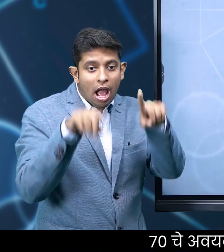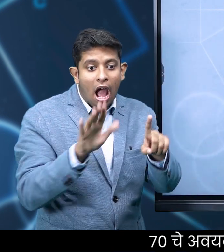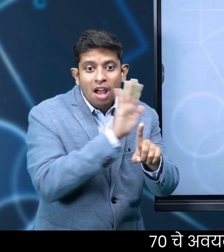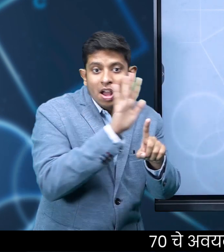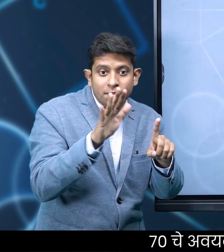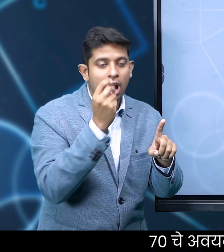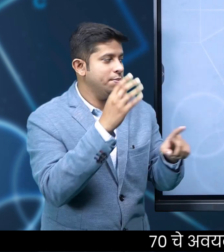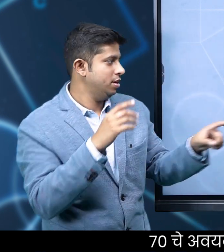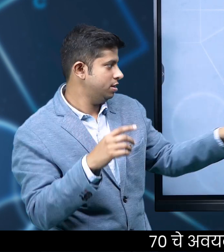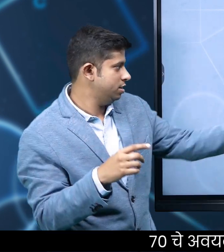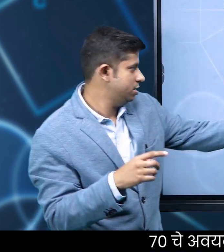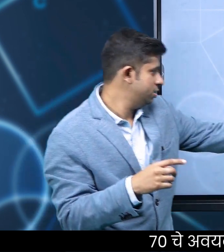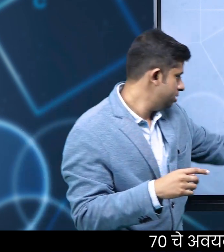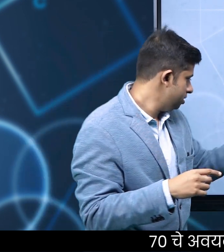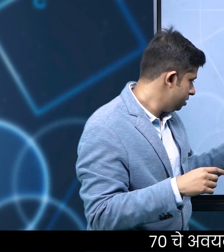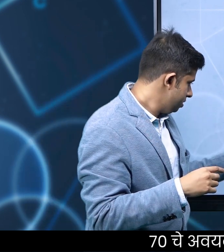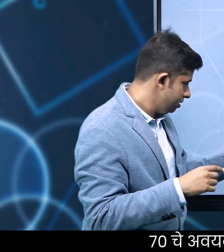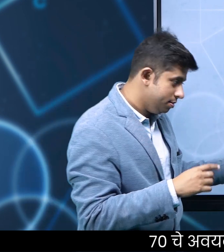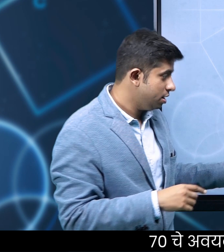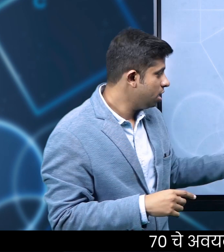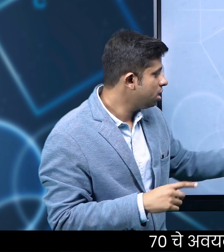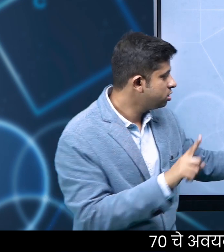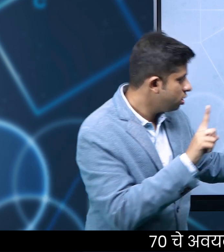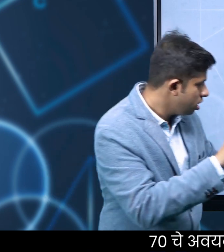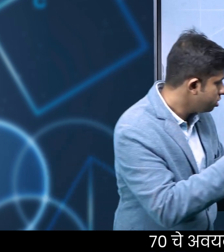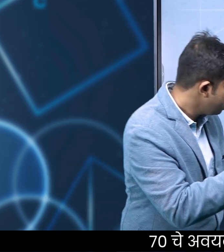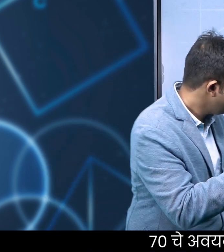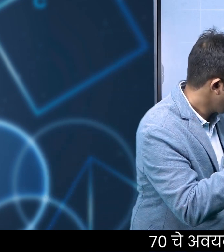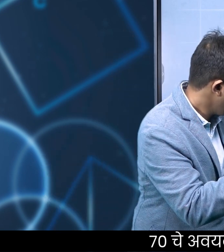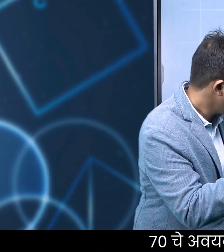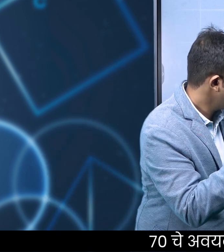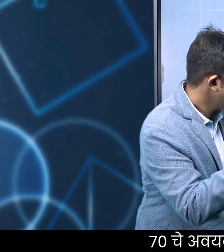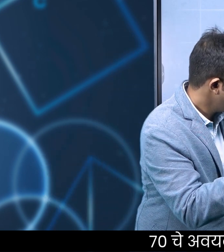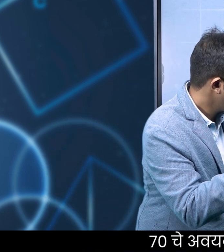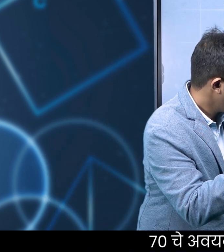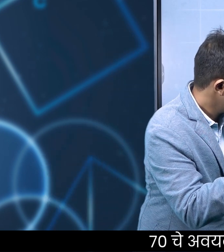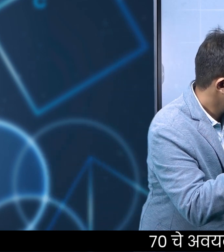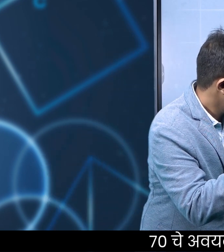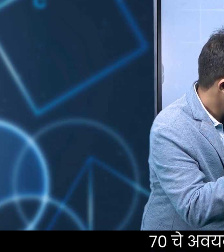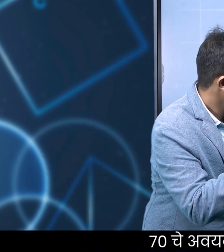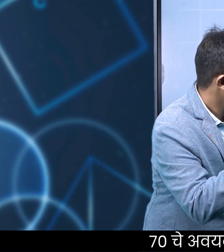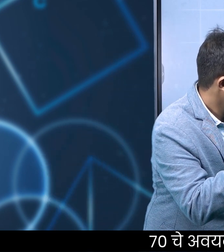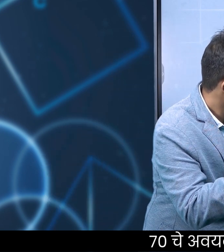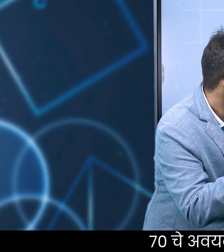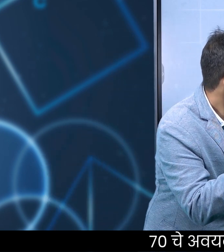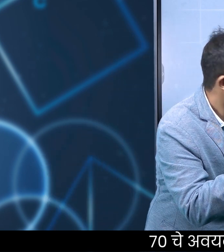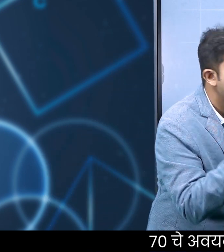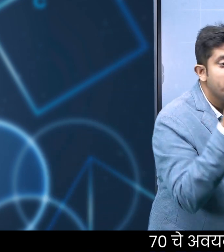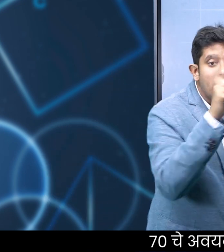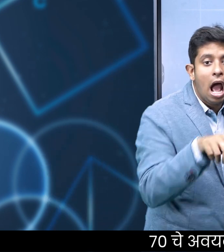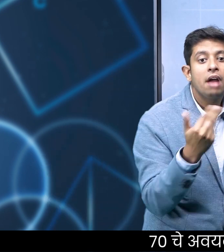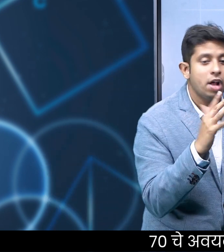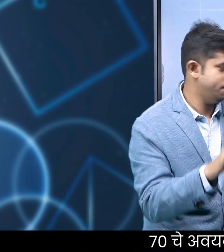70 चे अवयव आहेत 1, 2, 5, 7, 10, 14, 35 आणि 70.